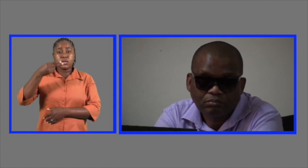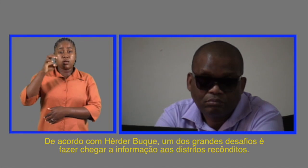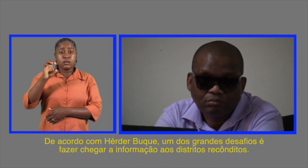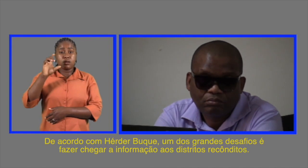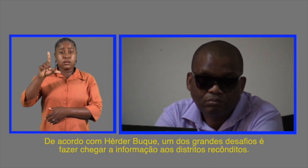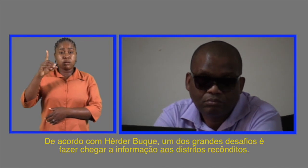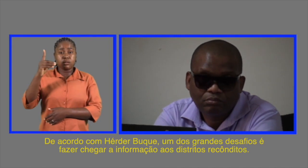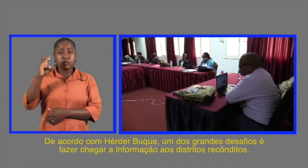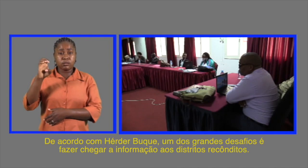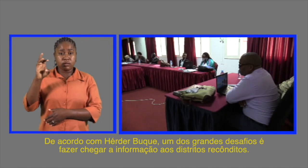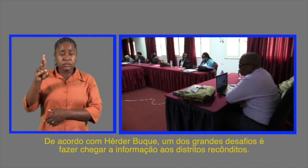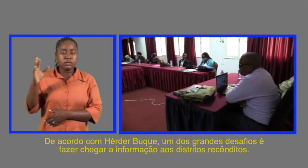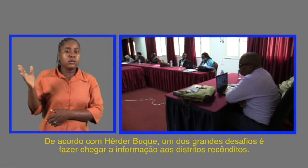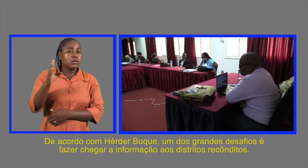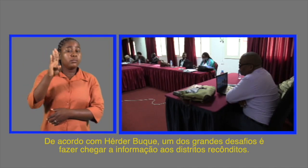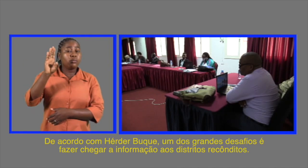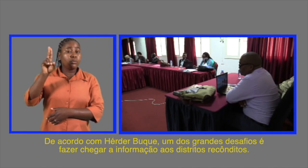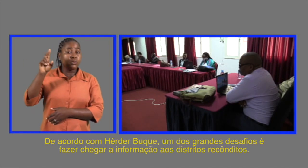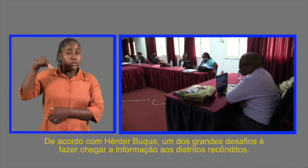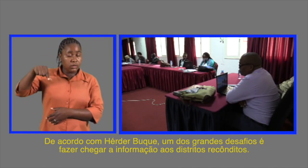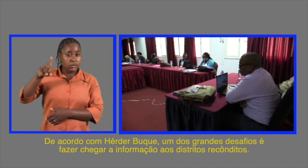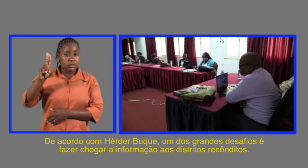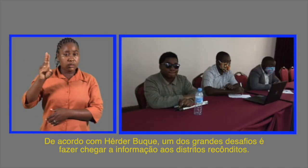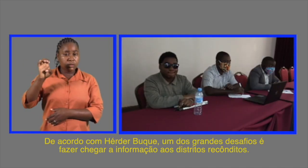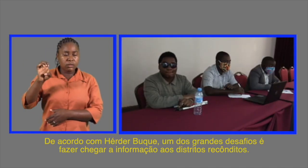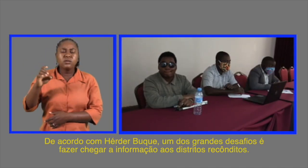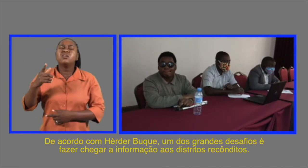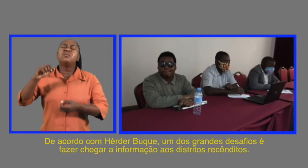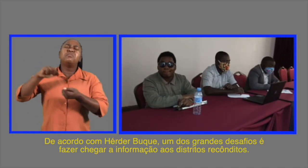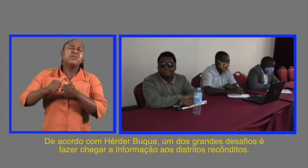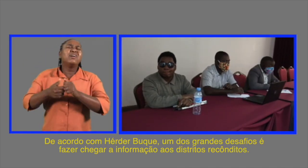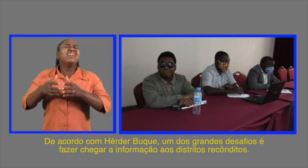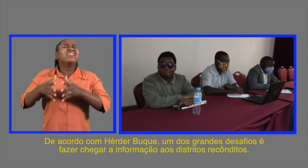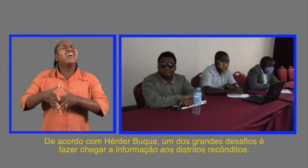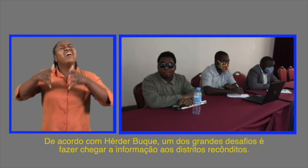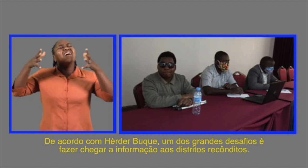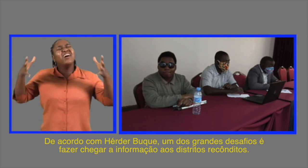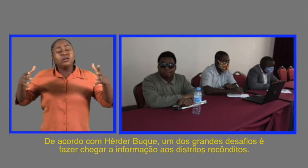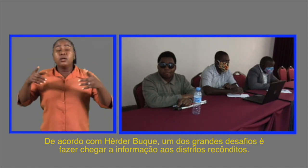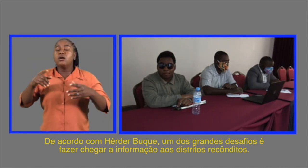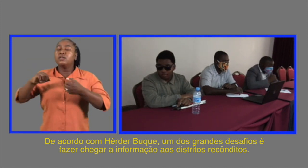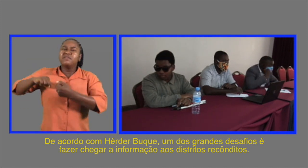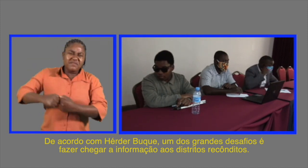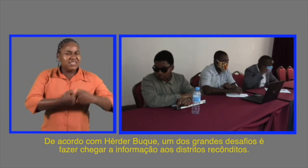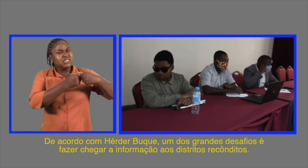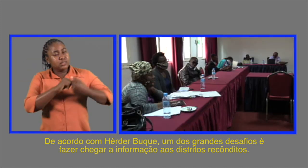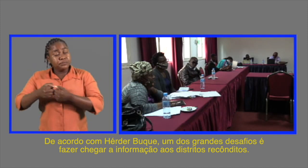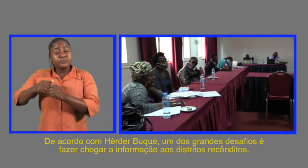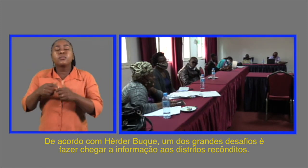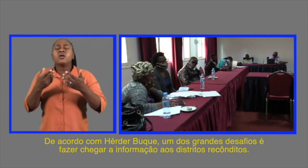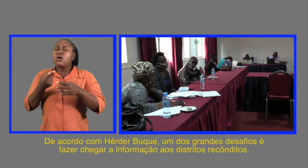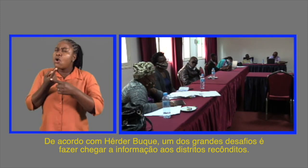De acordo Helder Buki um dos grandes desafios é fazer chegar a informação aos